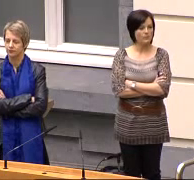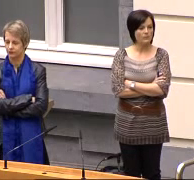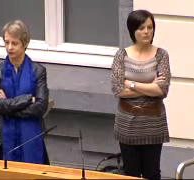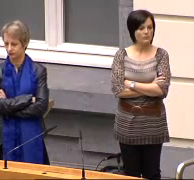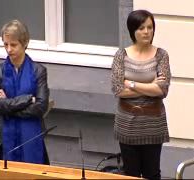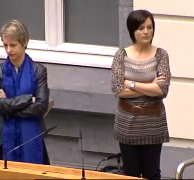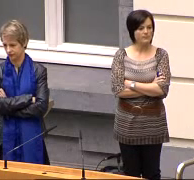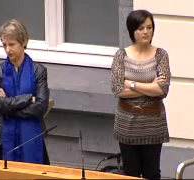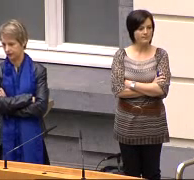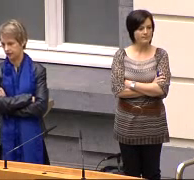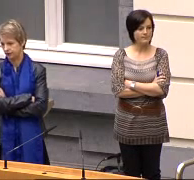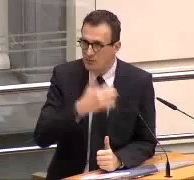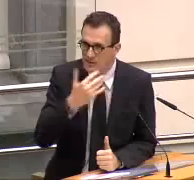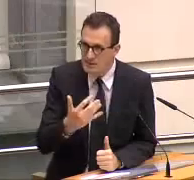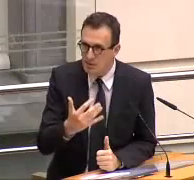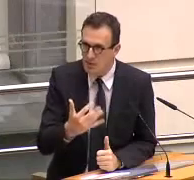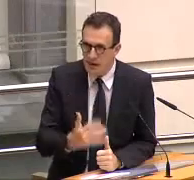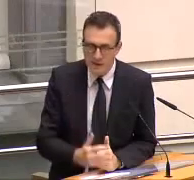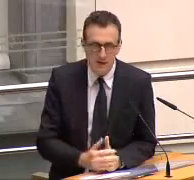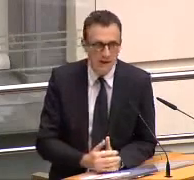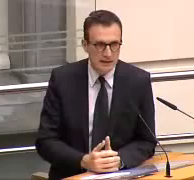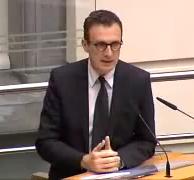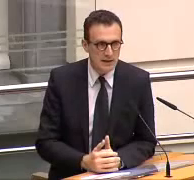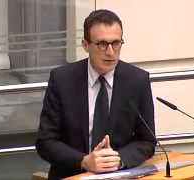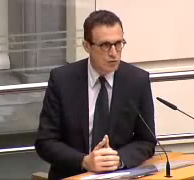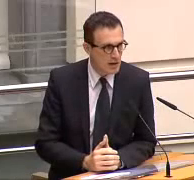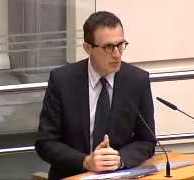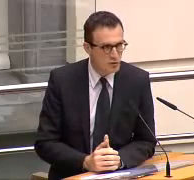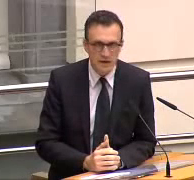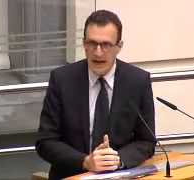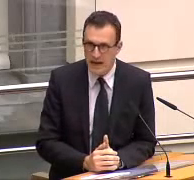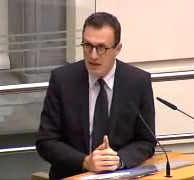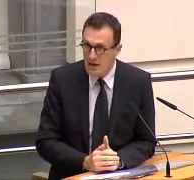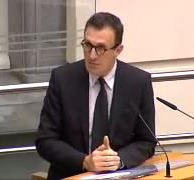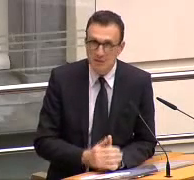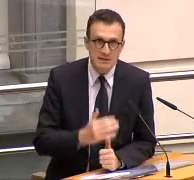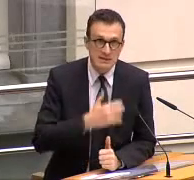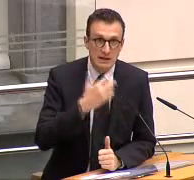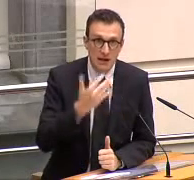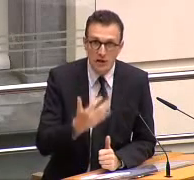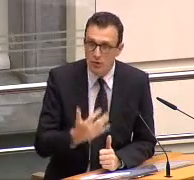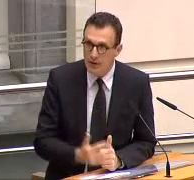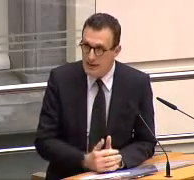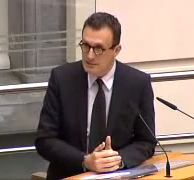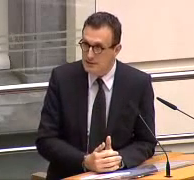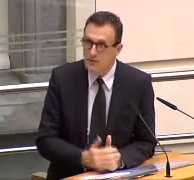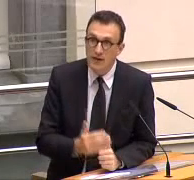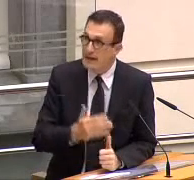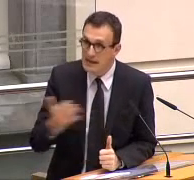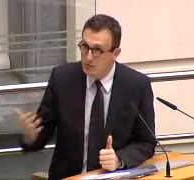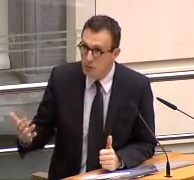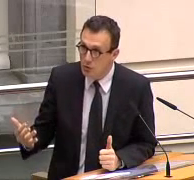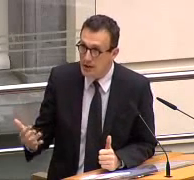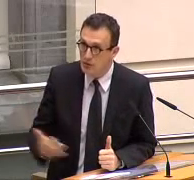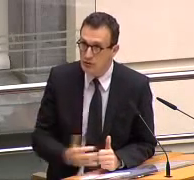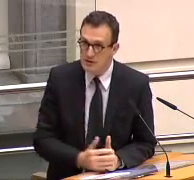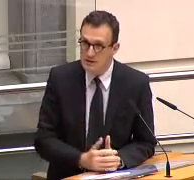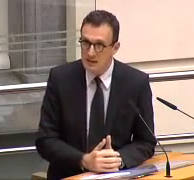dat een mentale beperking, is het een fysische beperking, dat die daar toegang moeten krijgen. Maar we zijn met z'n allen ook eens dat er veiligheidsvoorwaarden kunnen gesteld